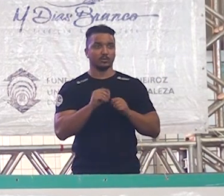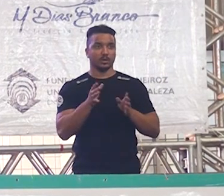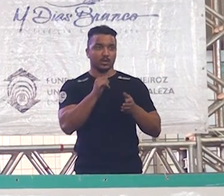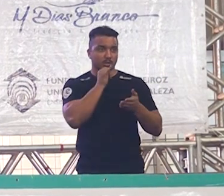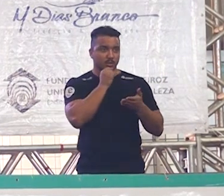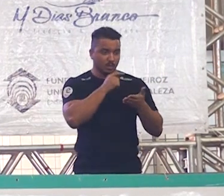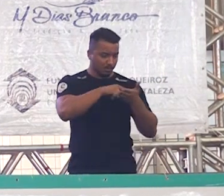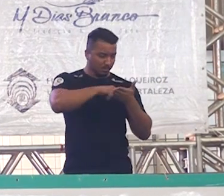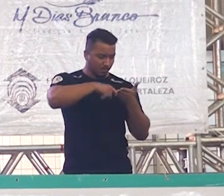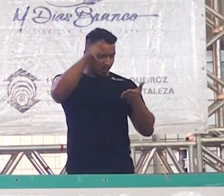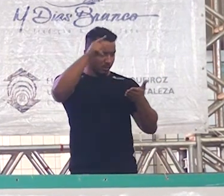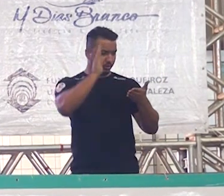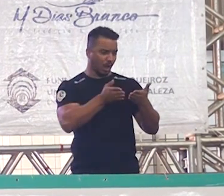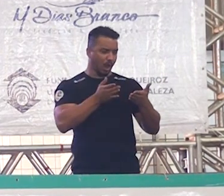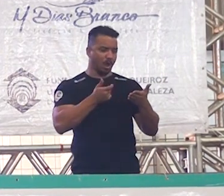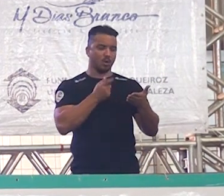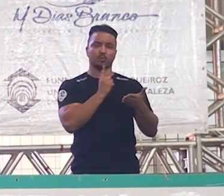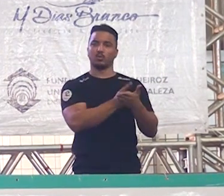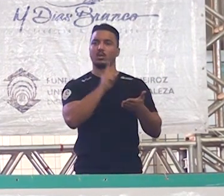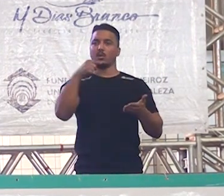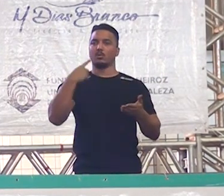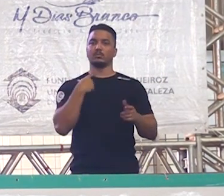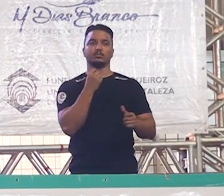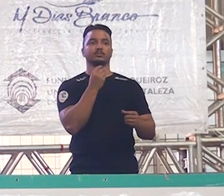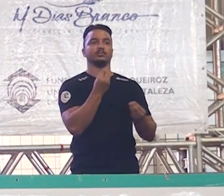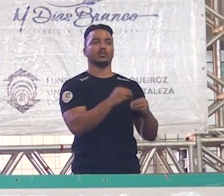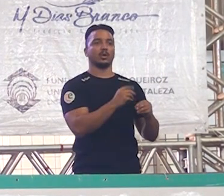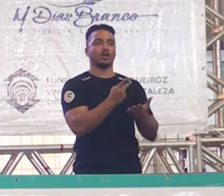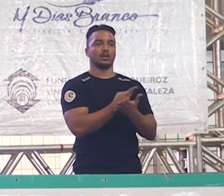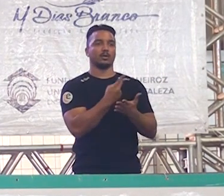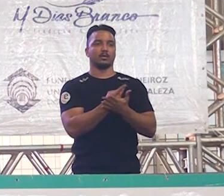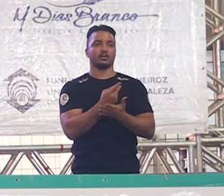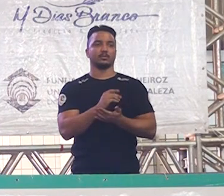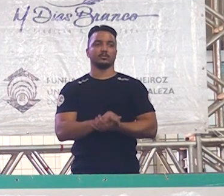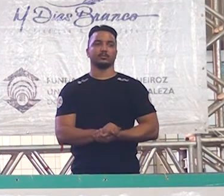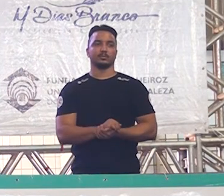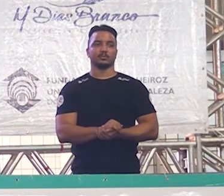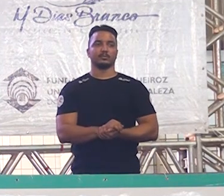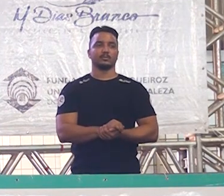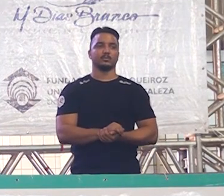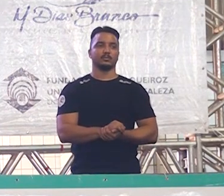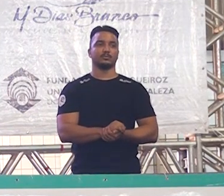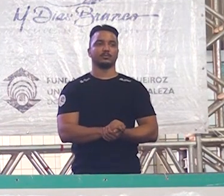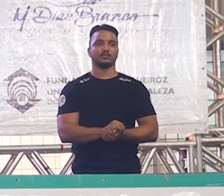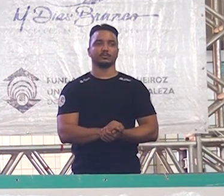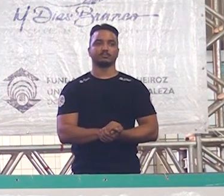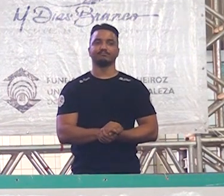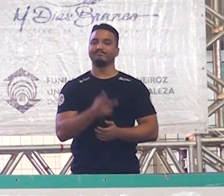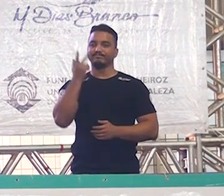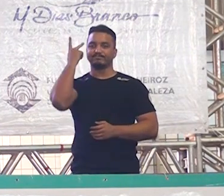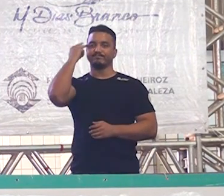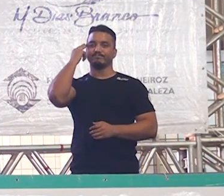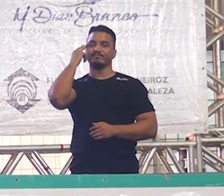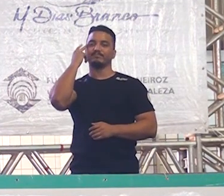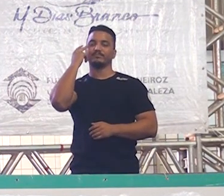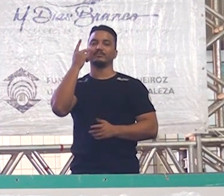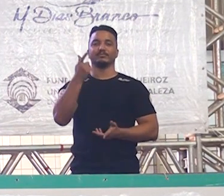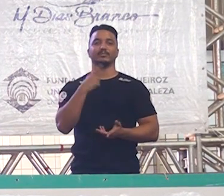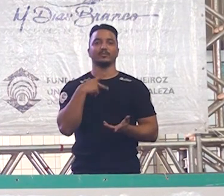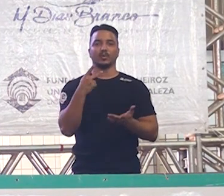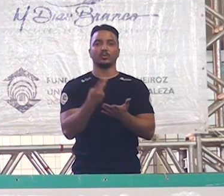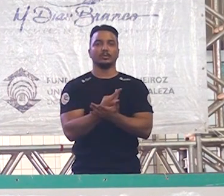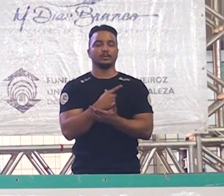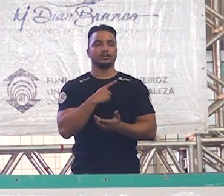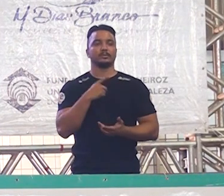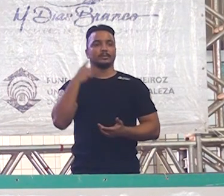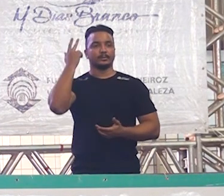Terminou de marcar uma prova, trocou e marcou pela errada? comum. Porque quando você vai